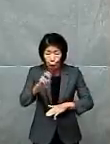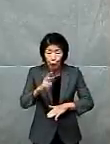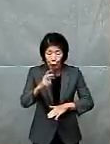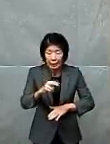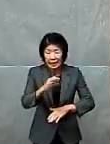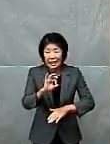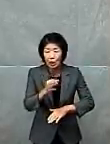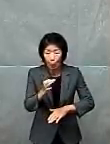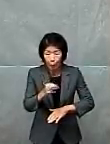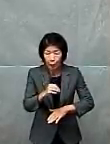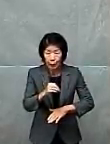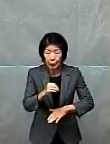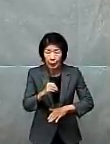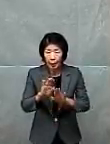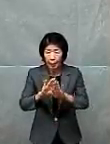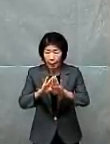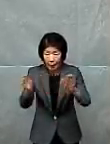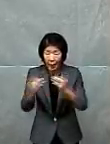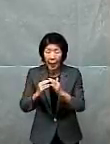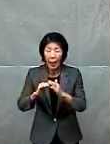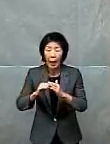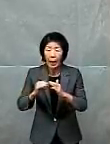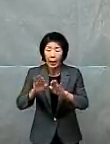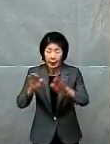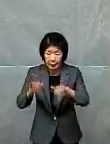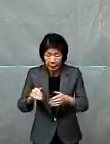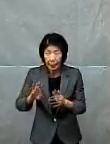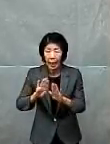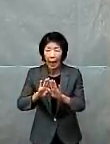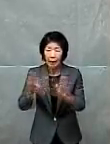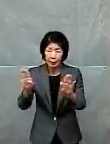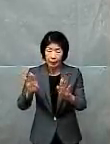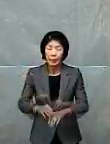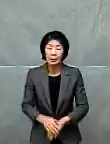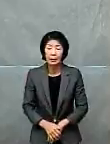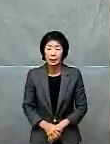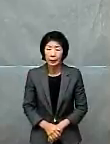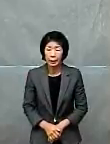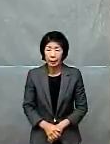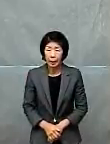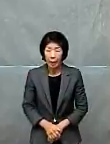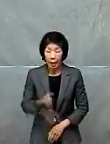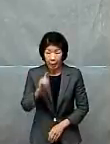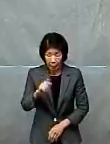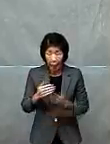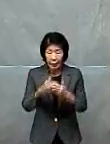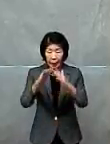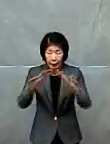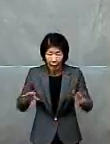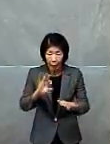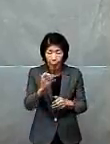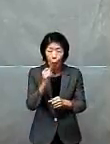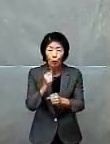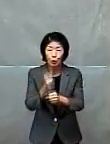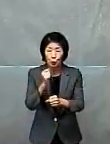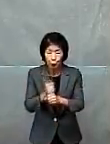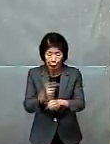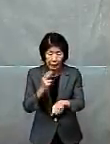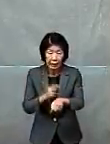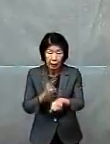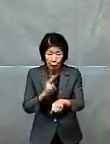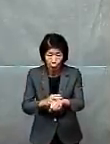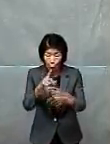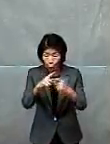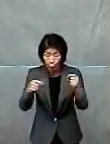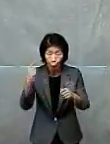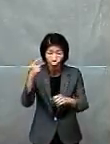曜日から開会式ということで開幕いたします。大会にはものづくりの技能日本